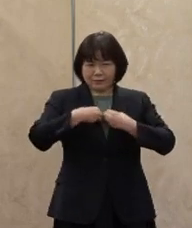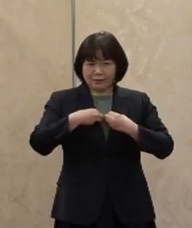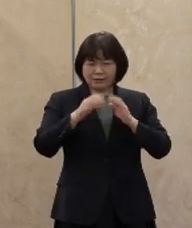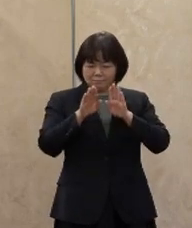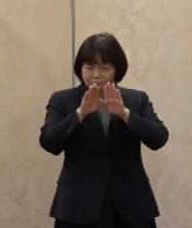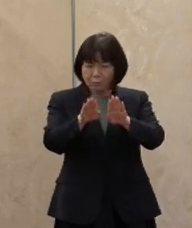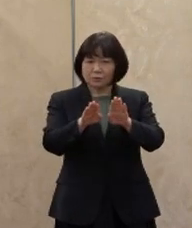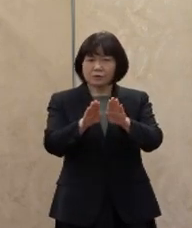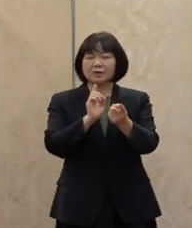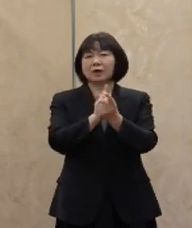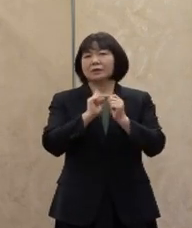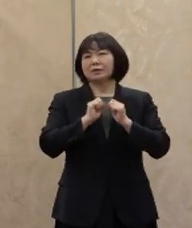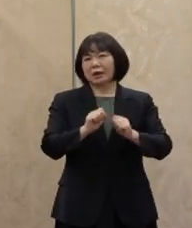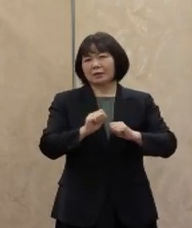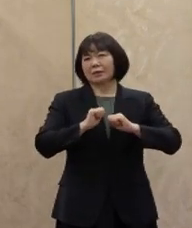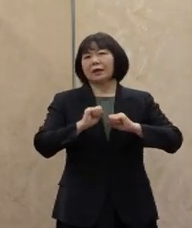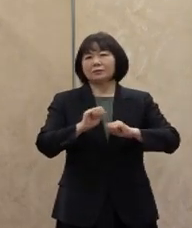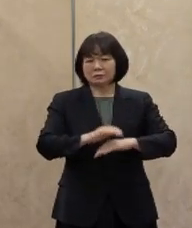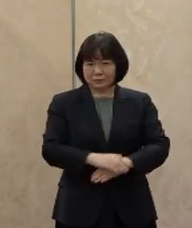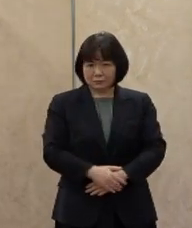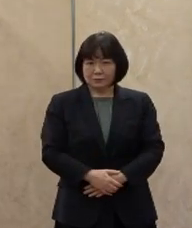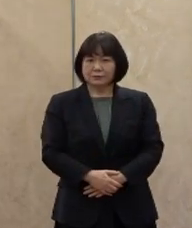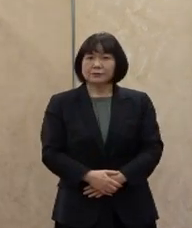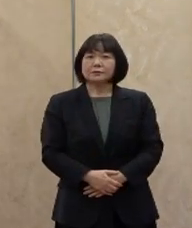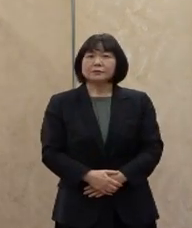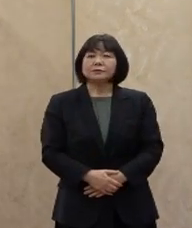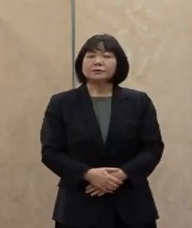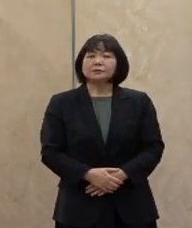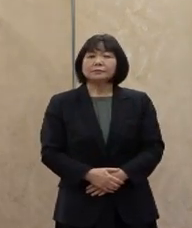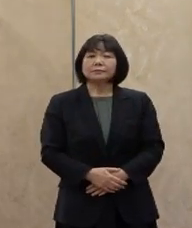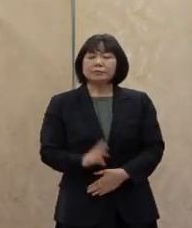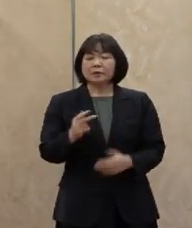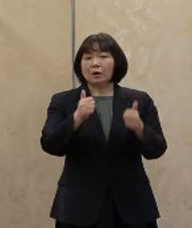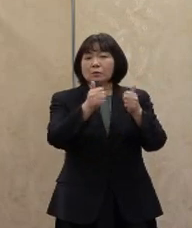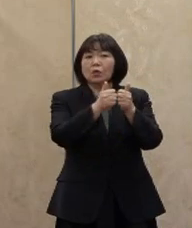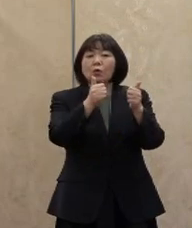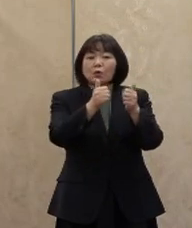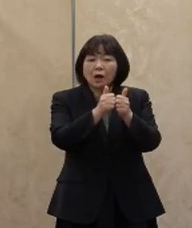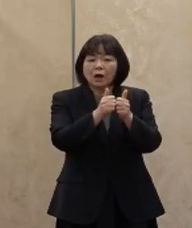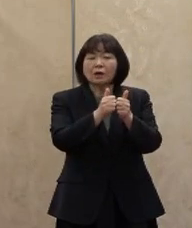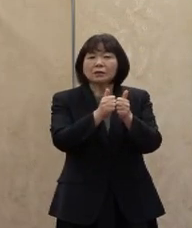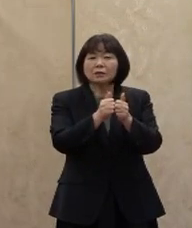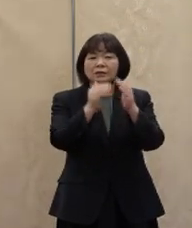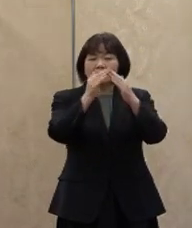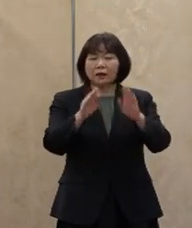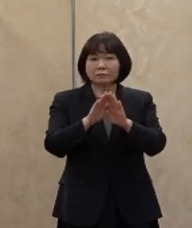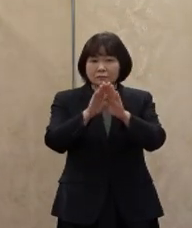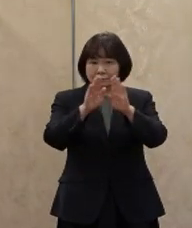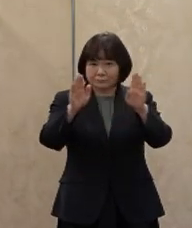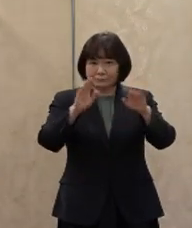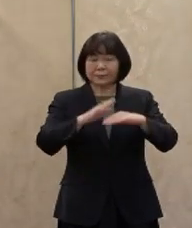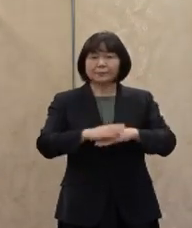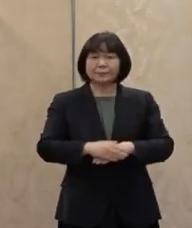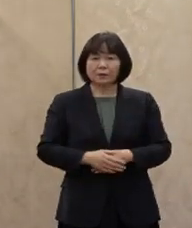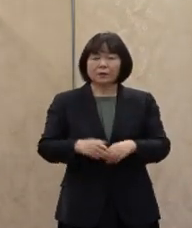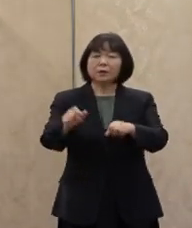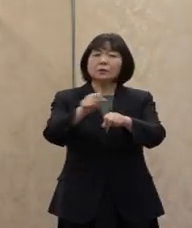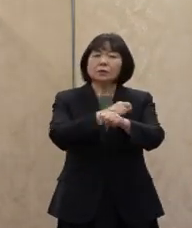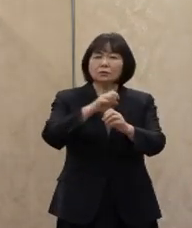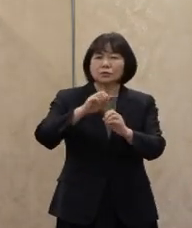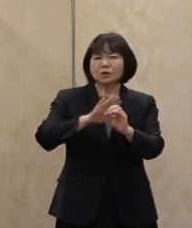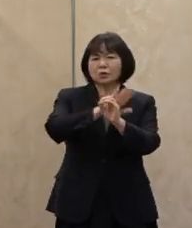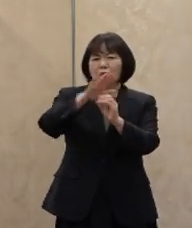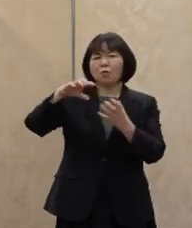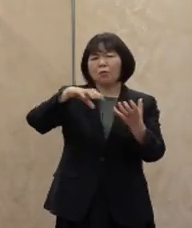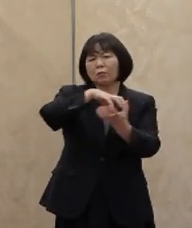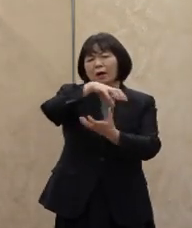って実行していきます。またその相談をこの日に相談会を実施します。特にこのコロナ禍